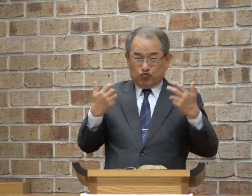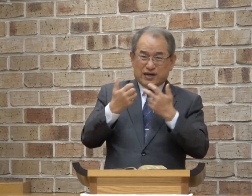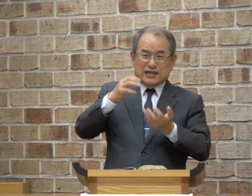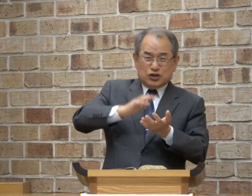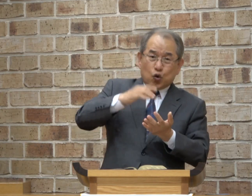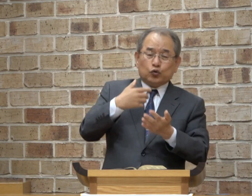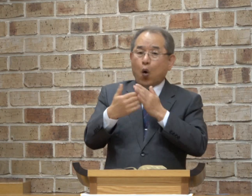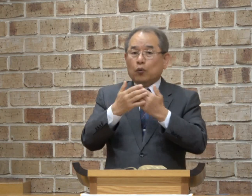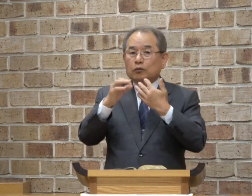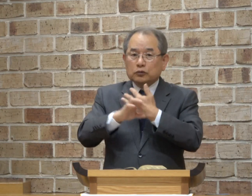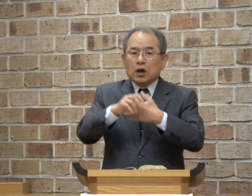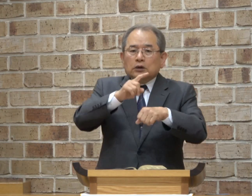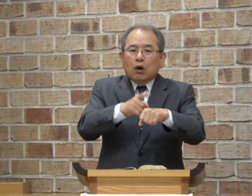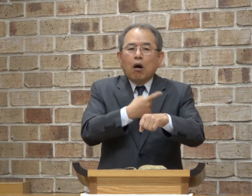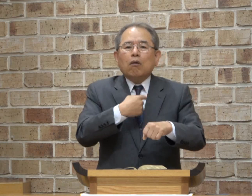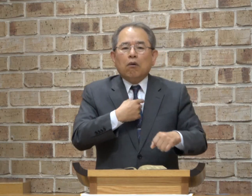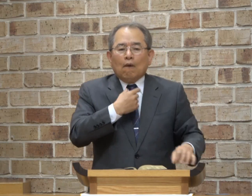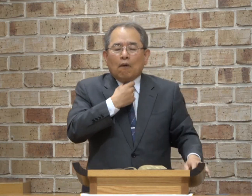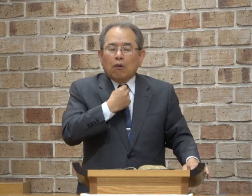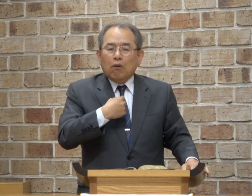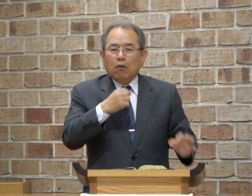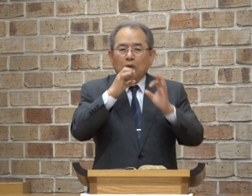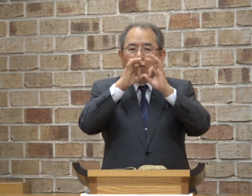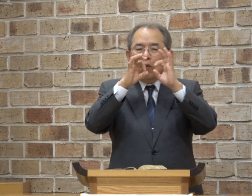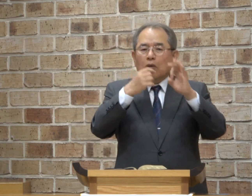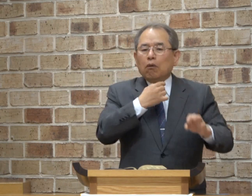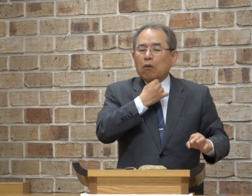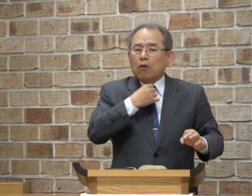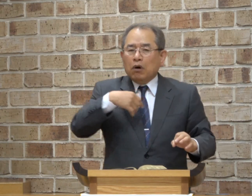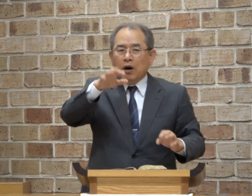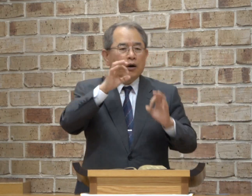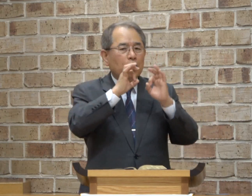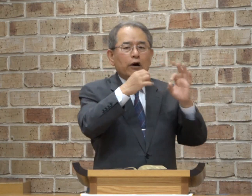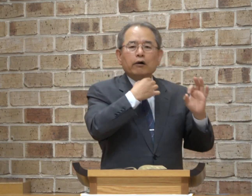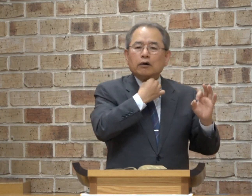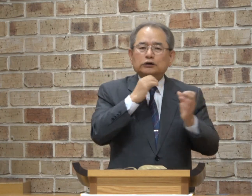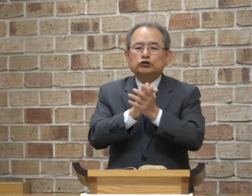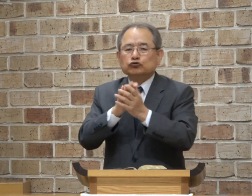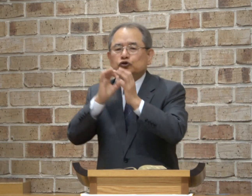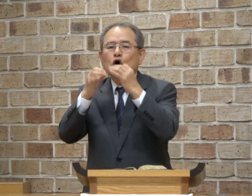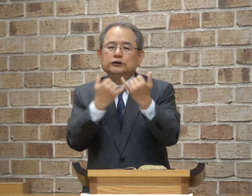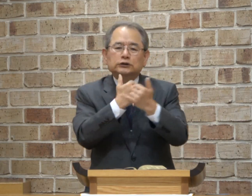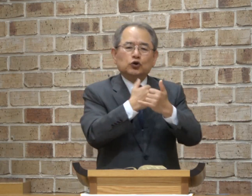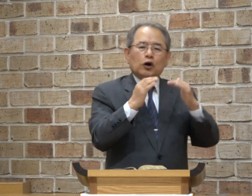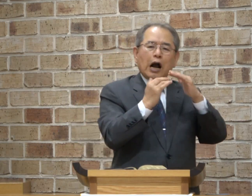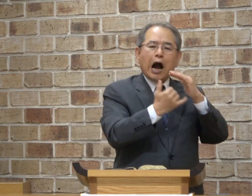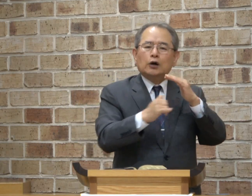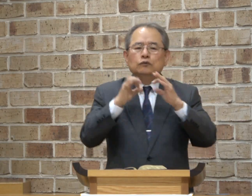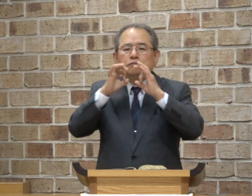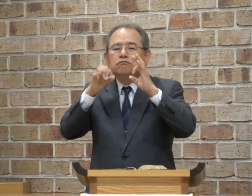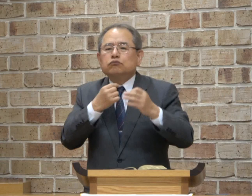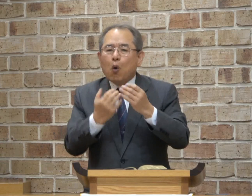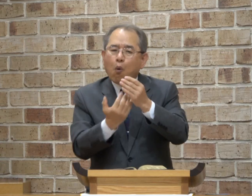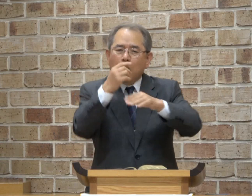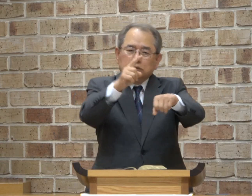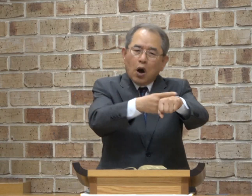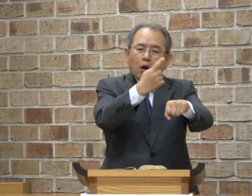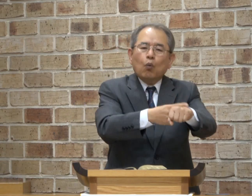내 마음속에 성령이 뜨거워지면 성령이 충만해지면 예수님을 전하고 싶습니다. 친구를 만나도 가정을 만나도